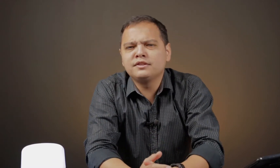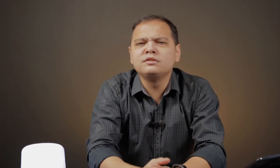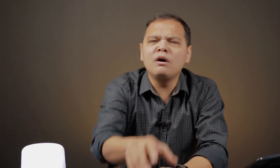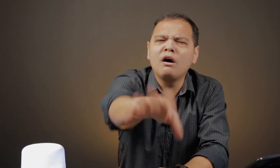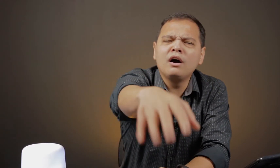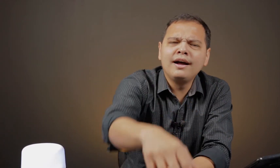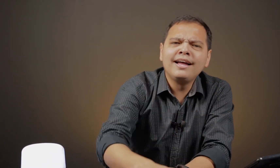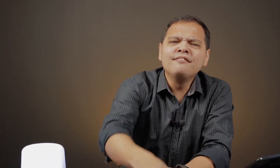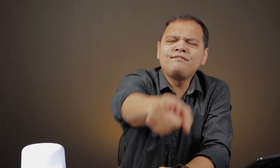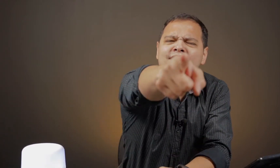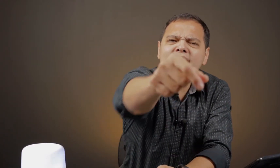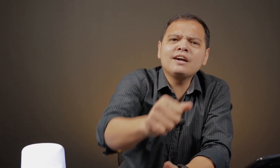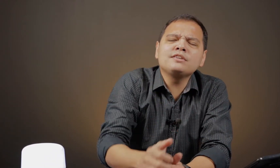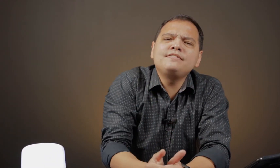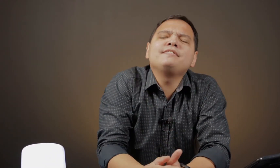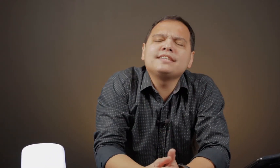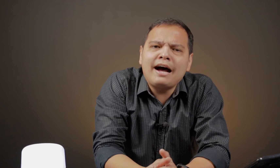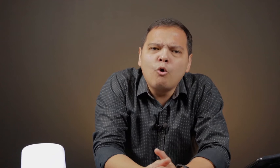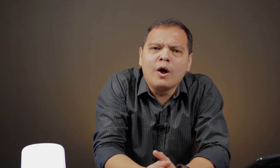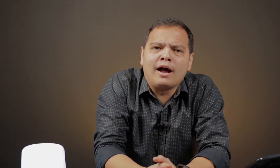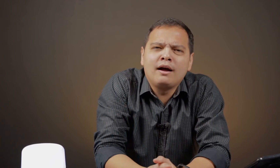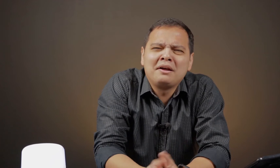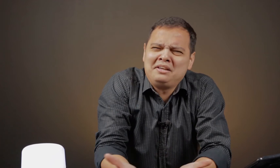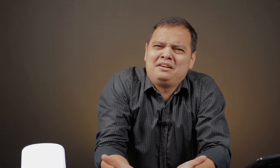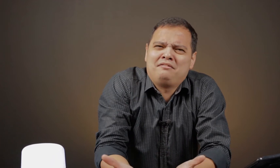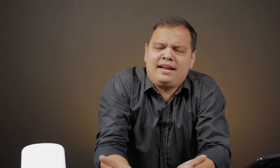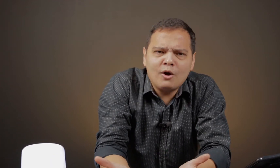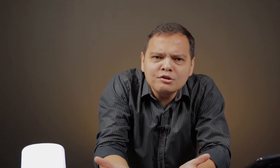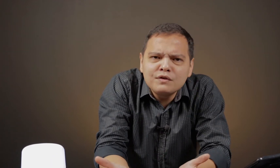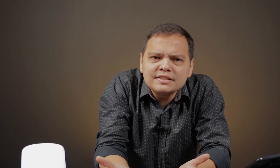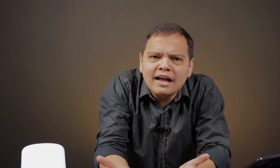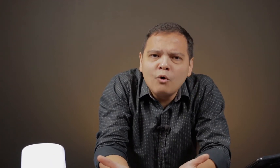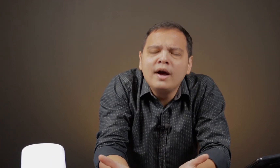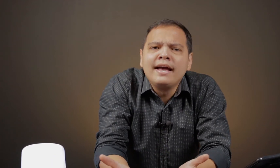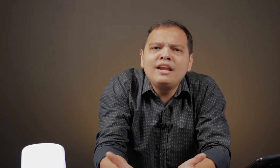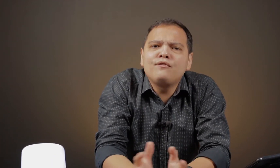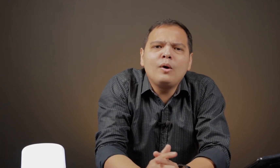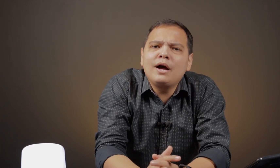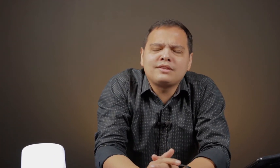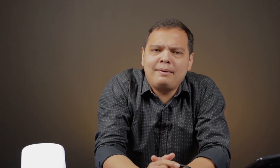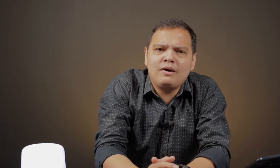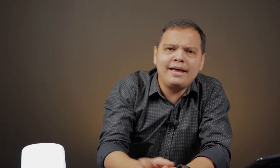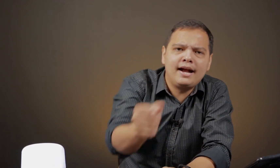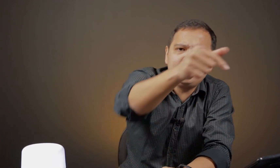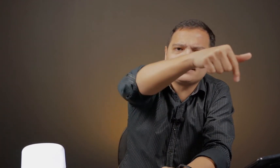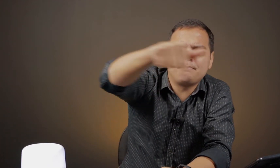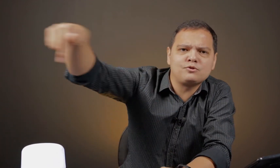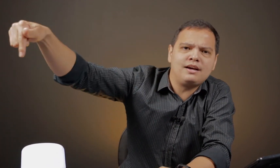assim, faz aquele negócio que você fica fazendo na rua lá. Eu falei, que negócio que eu fico fazendo na rua? Ele falou, eu trabalho numa mecânica, você passou na